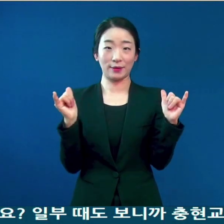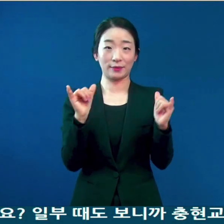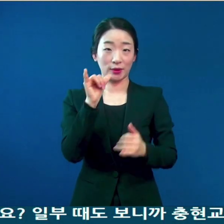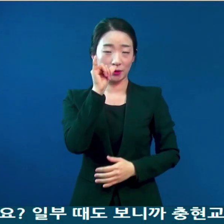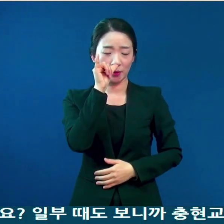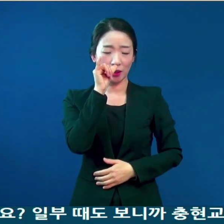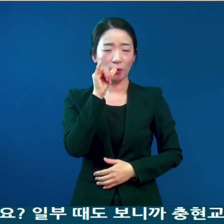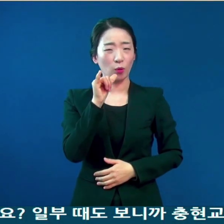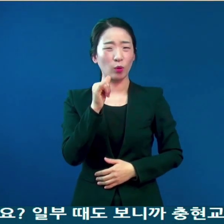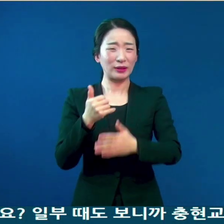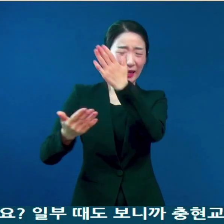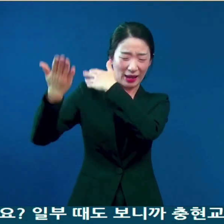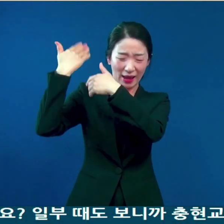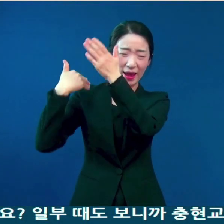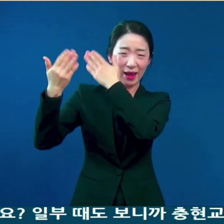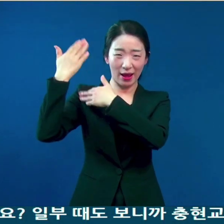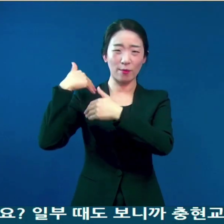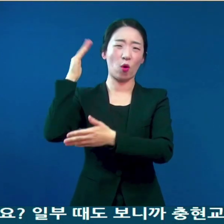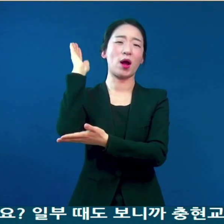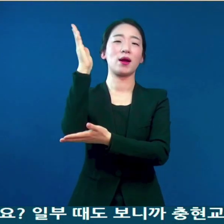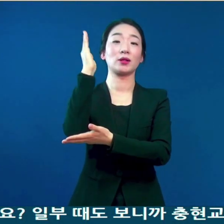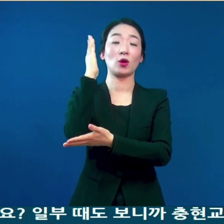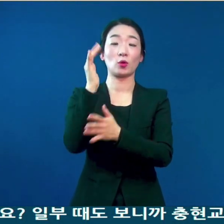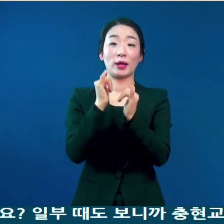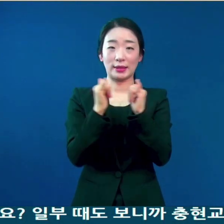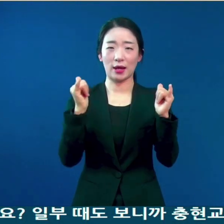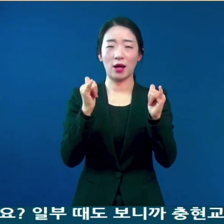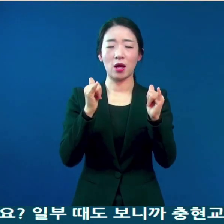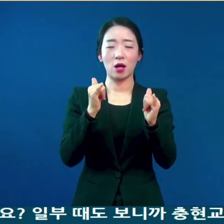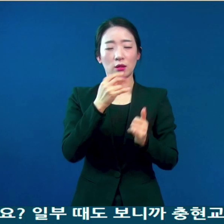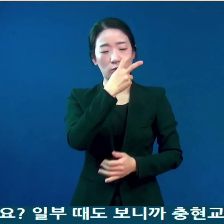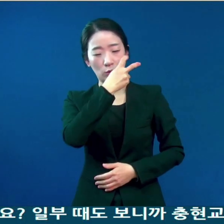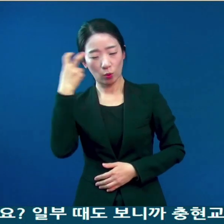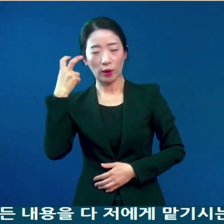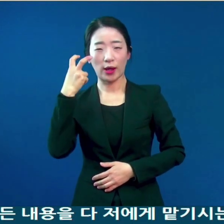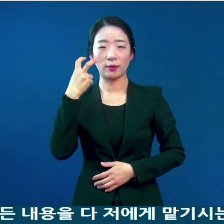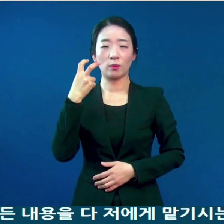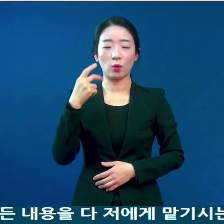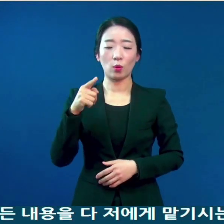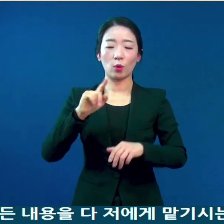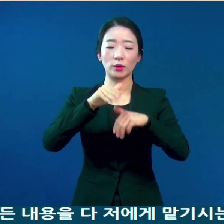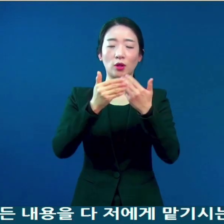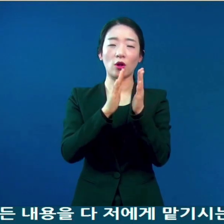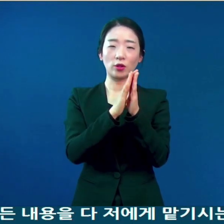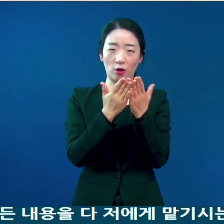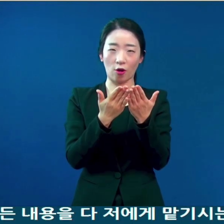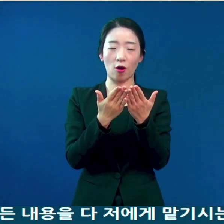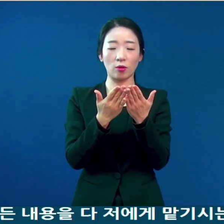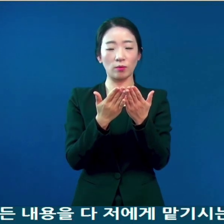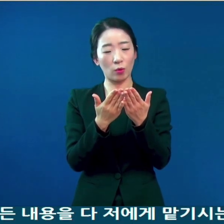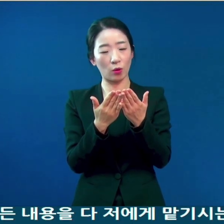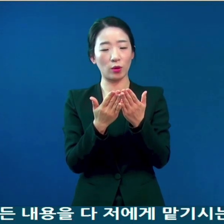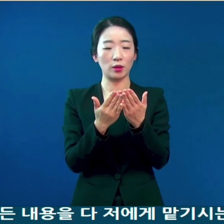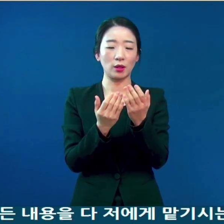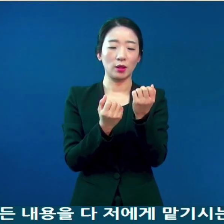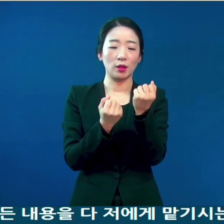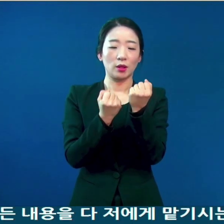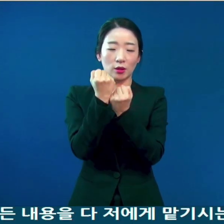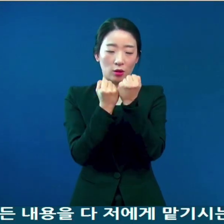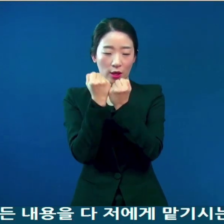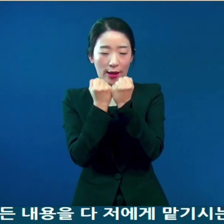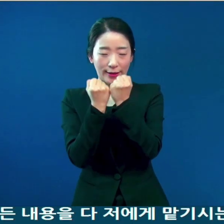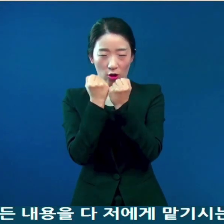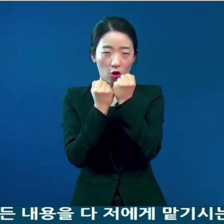시대뿐만 아니라 2000년 동안 수많은 탁월한 성경 해석가와 설교자들이 있어 왔습니다. 이분들 중에도